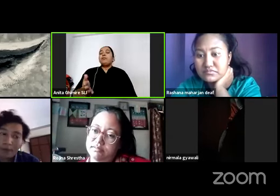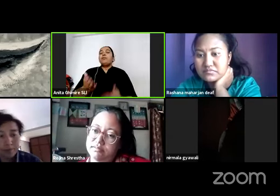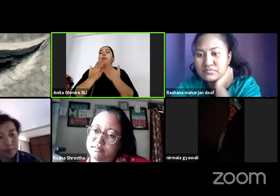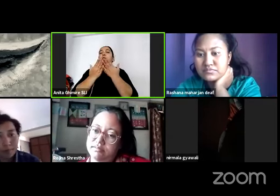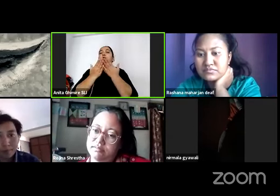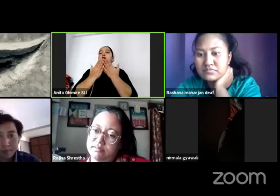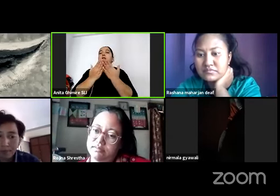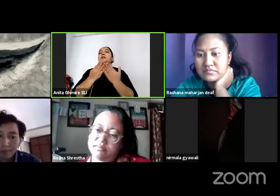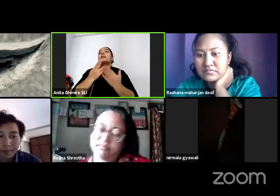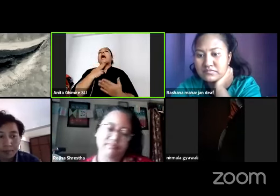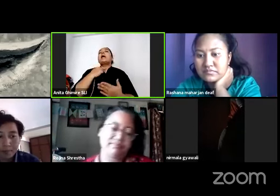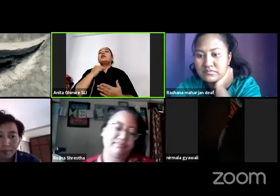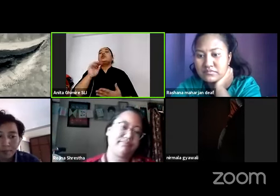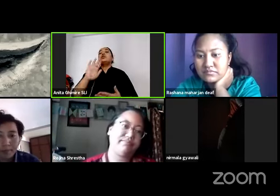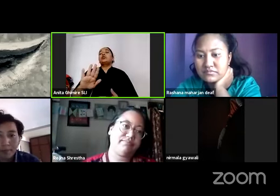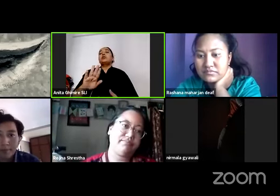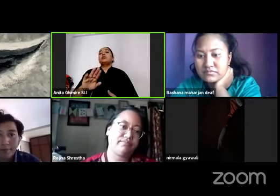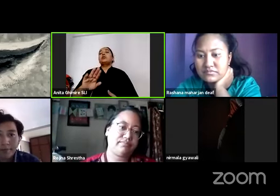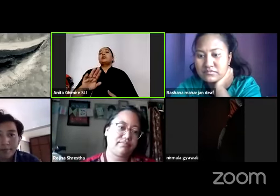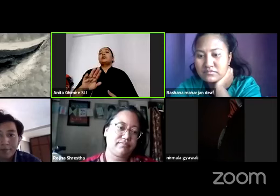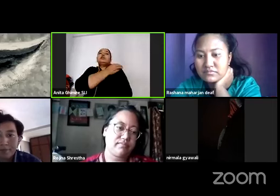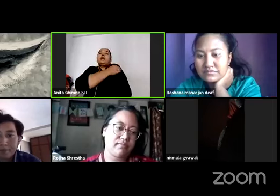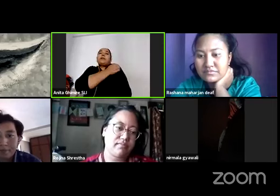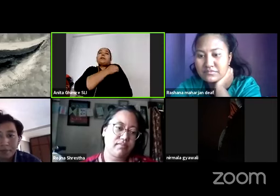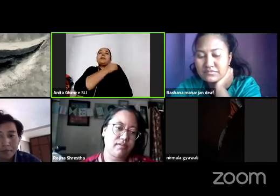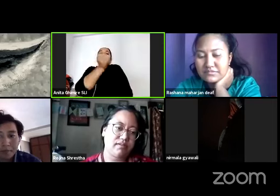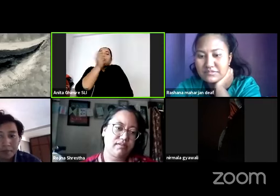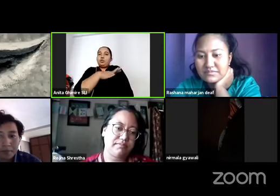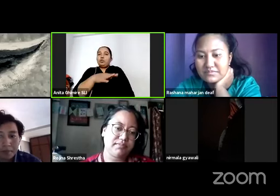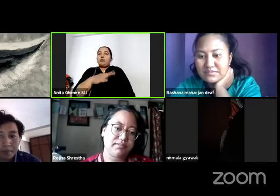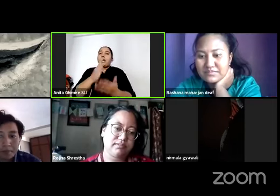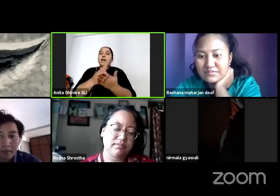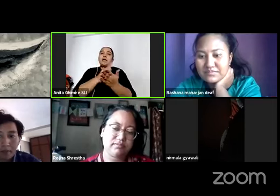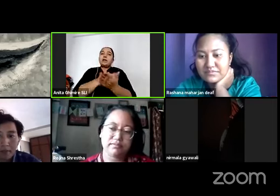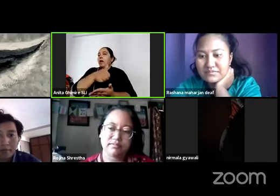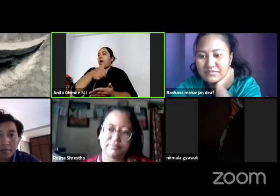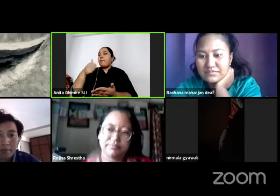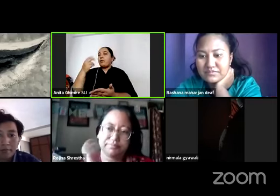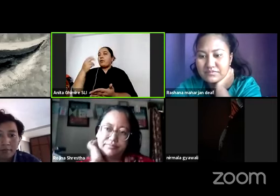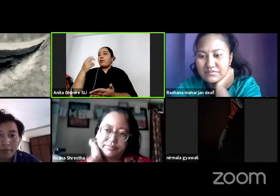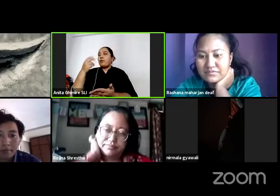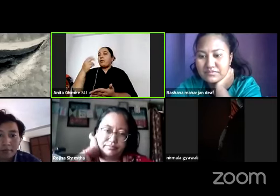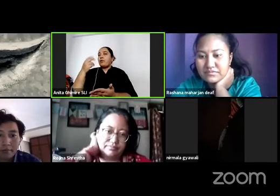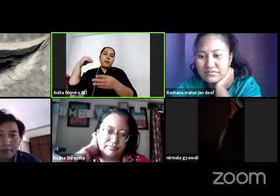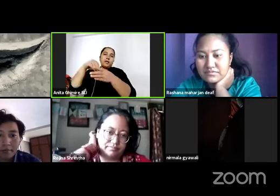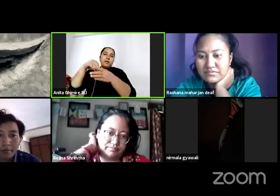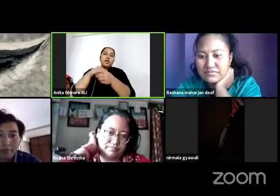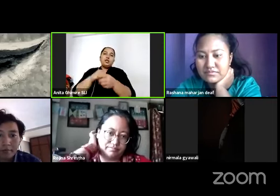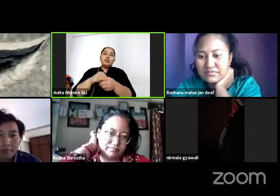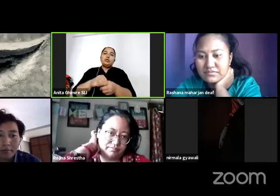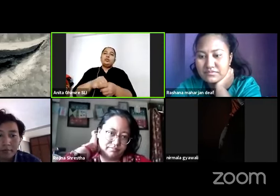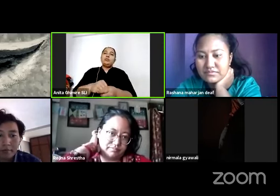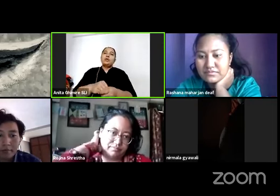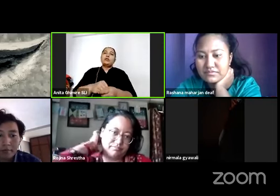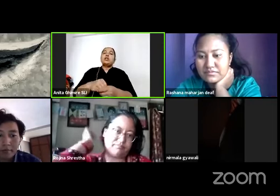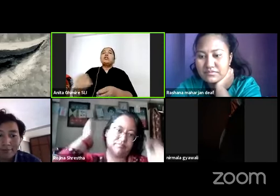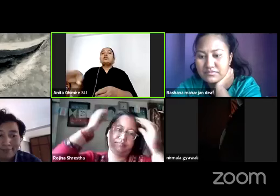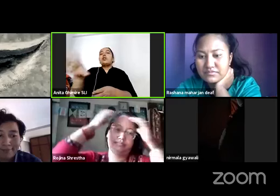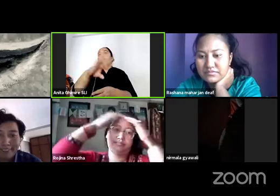गरौँला. प्रोग्राम एकदम राम्रो भएको थियो. सबै सहभागी वक्ताहरू सबैले प्रेजेन्ट रिपोर्ट प्रेजेन्टरदेखि लिएर सबैलाई धेरै